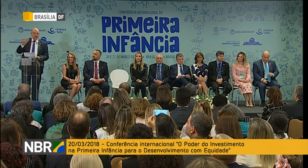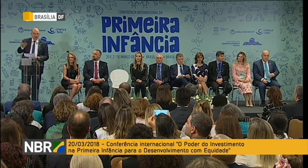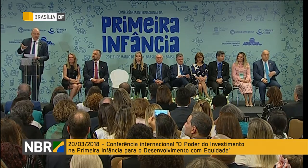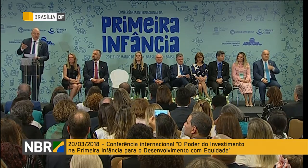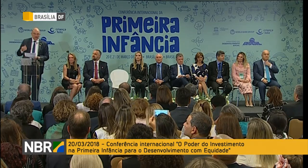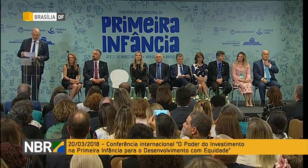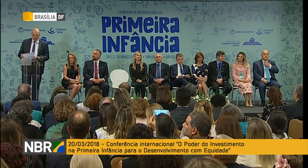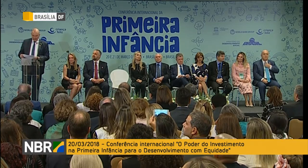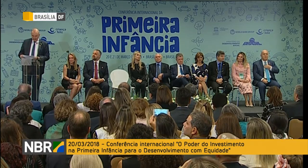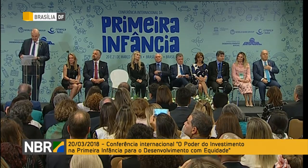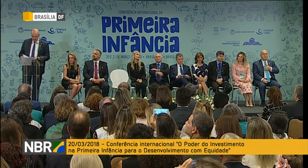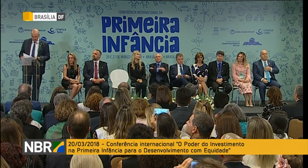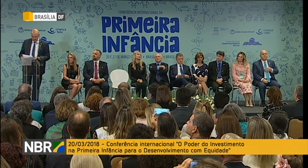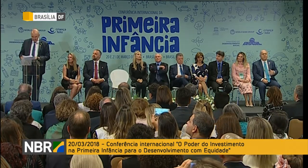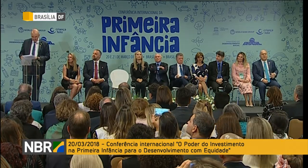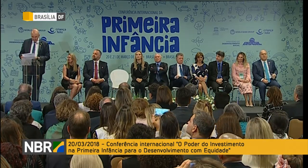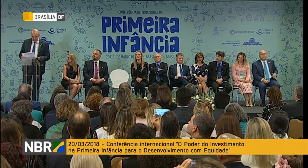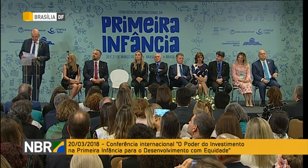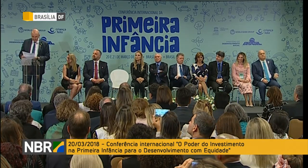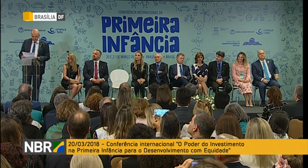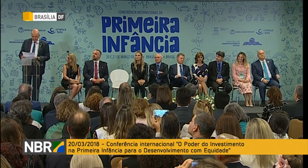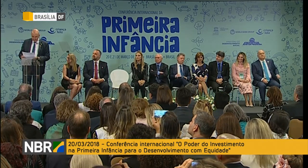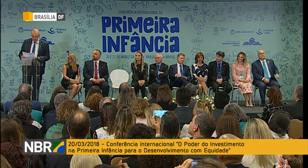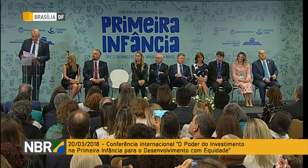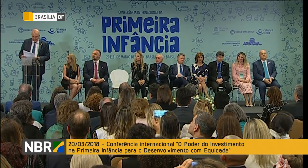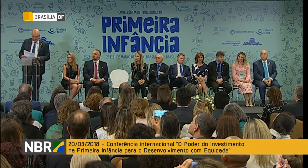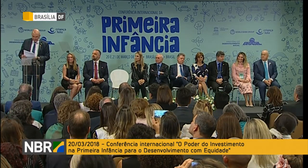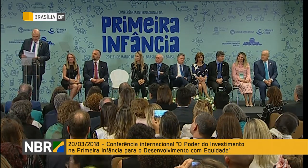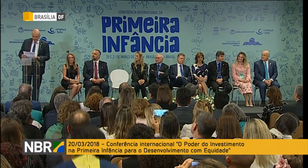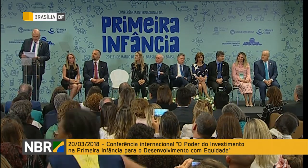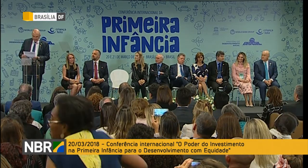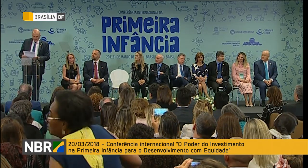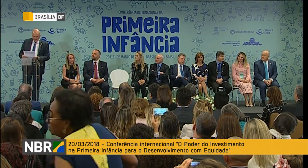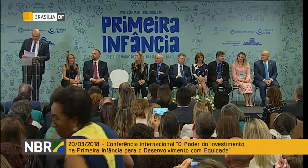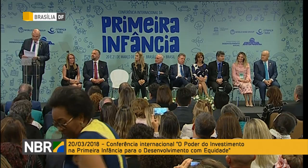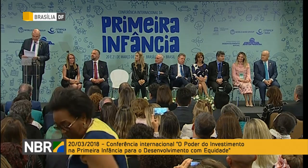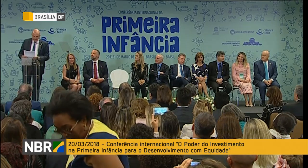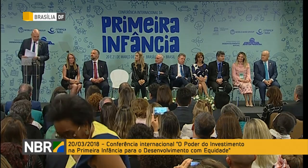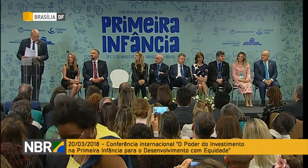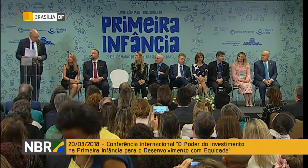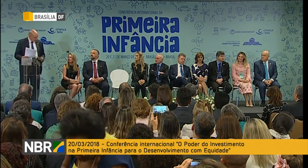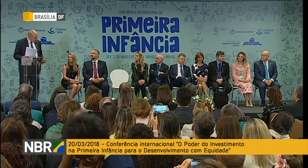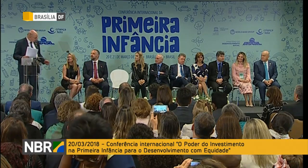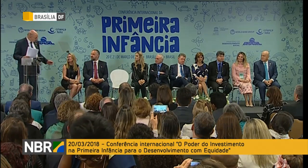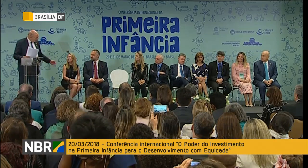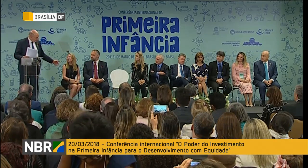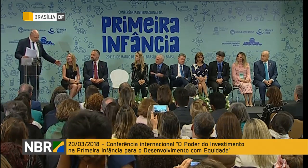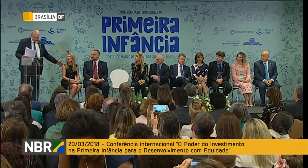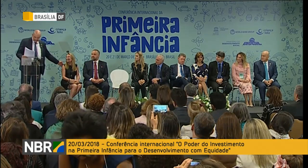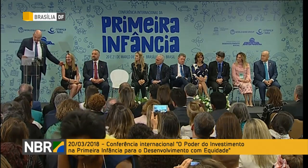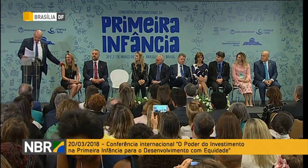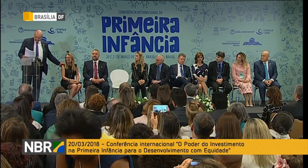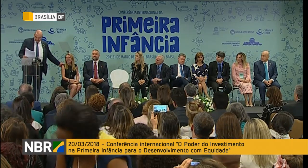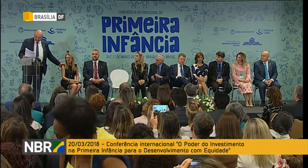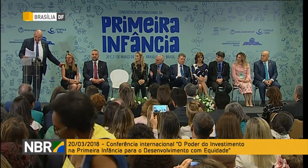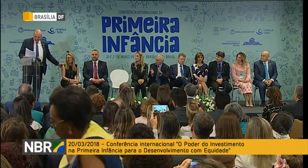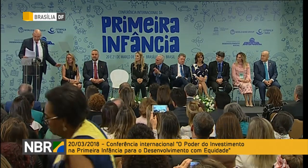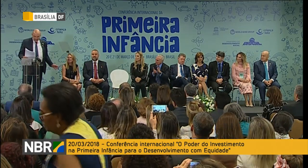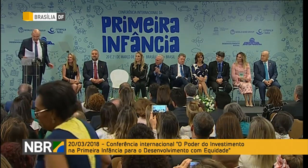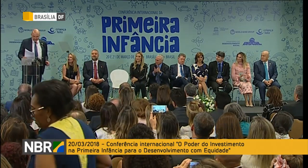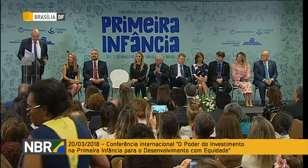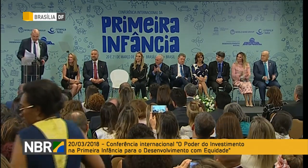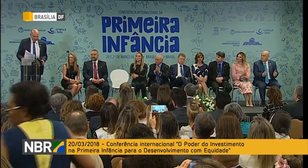que facilitou a criação do programa. Queria cumprimentar a Tereza Surita, nossa querida